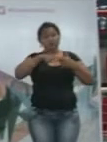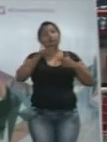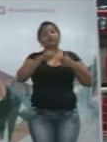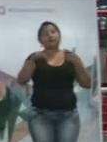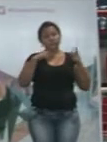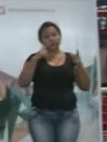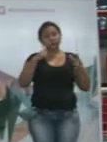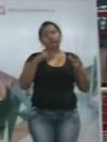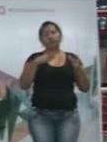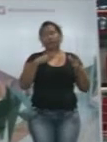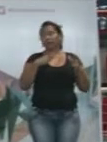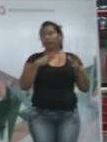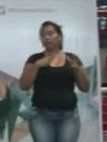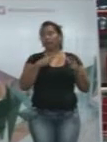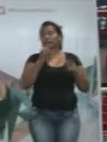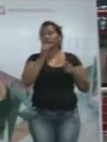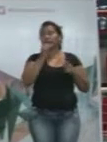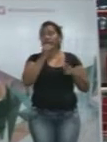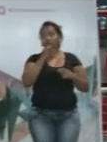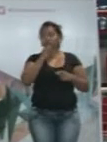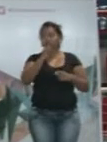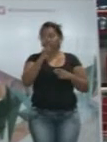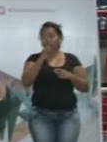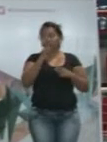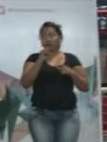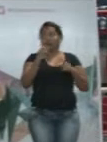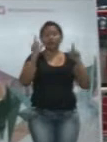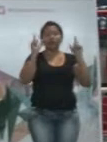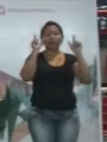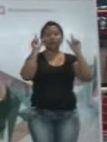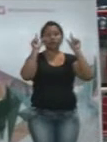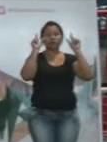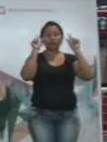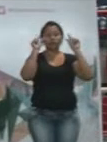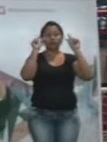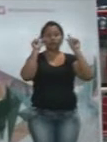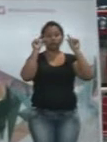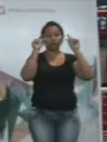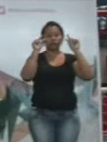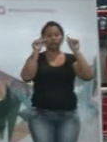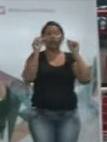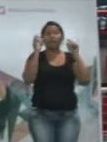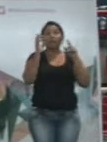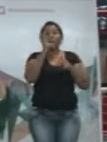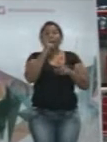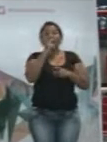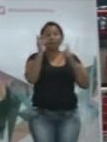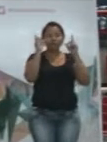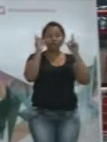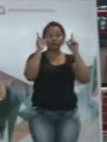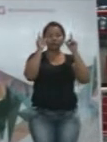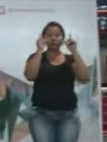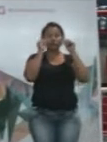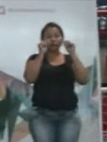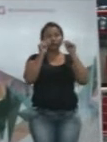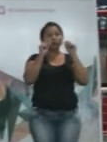estiver lançado com monóxido de carbono, aí você vai fechando o olhinho, como se você fosse dormir. Aí você